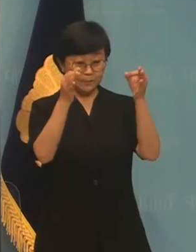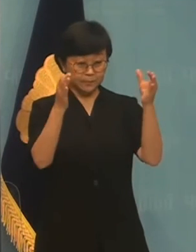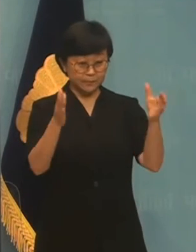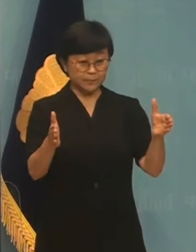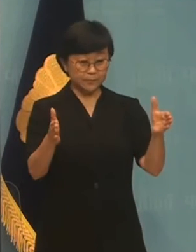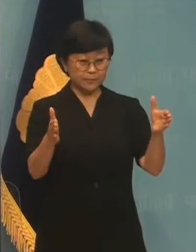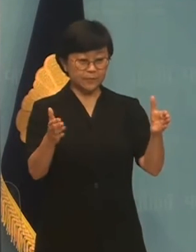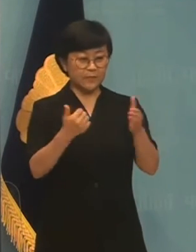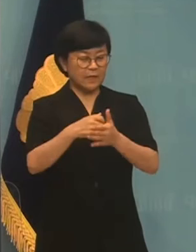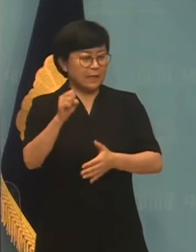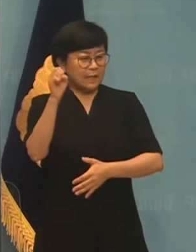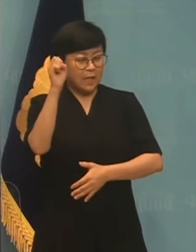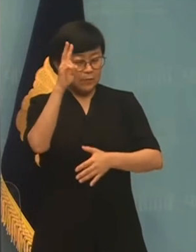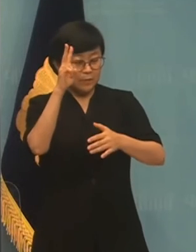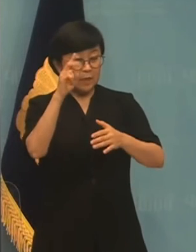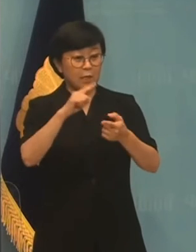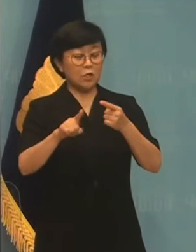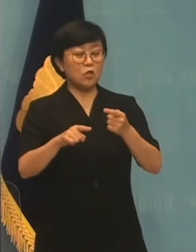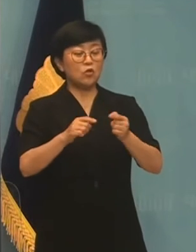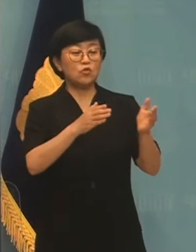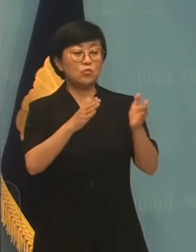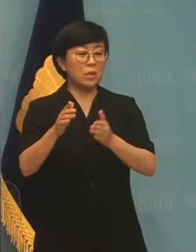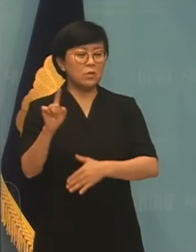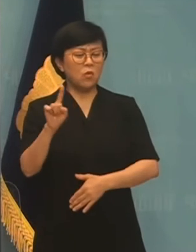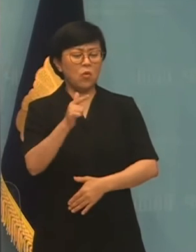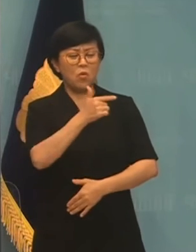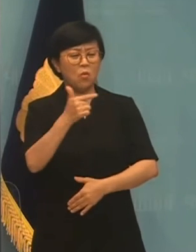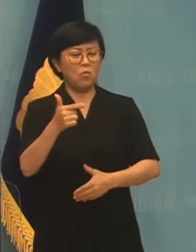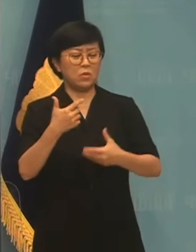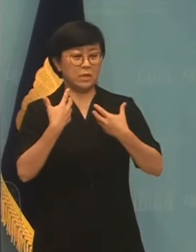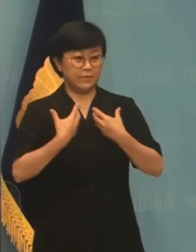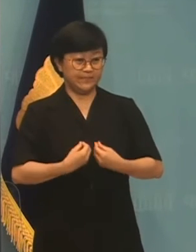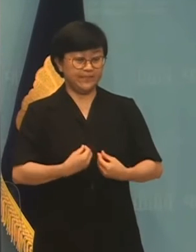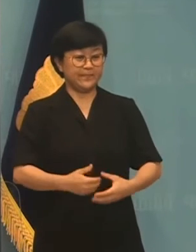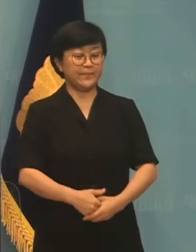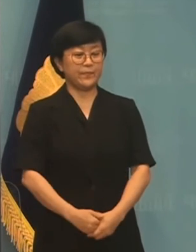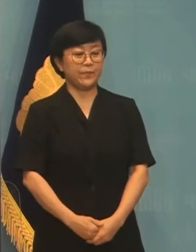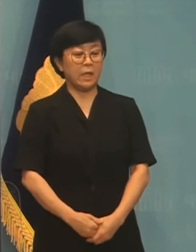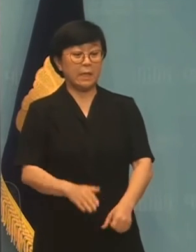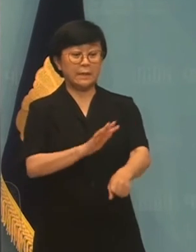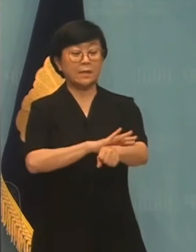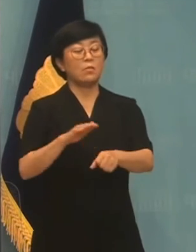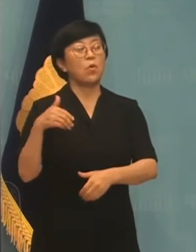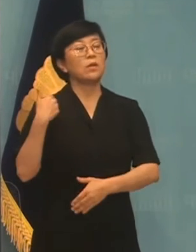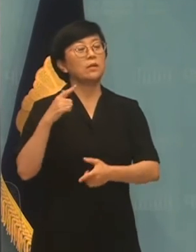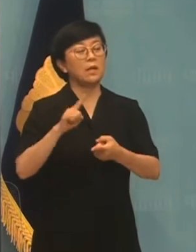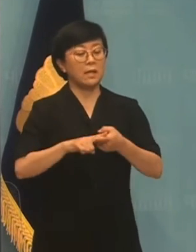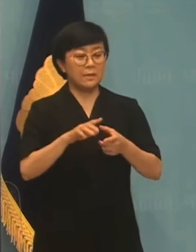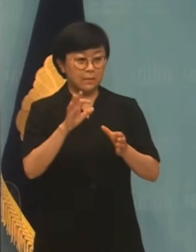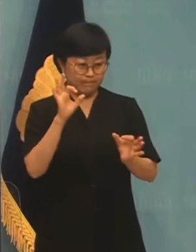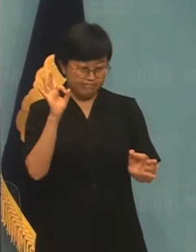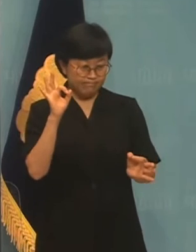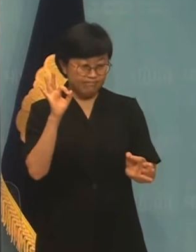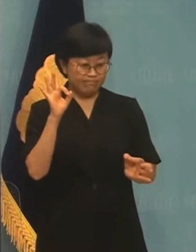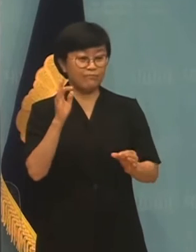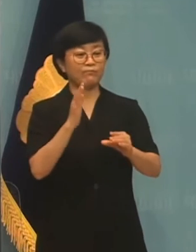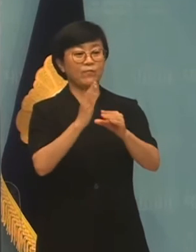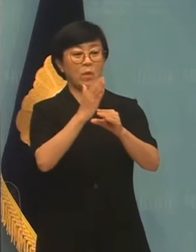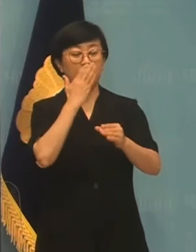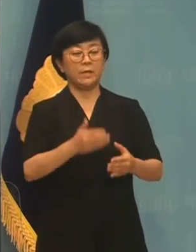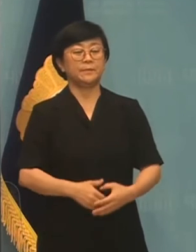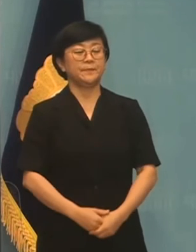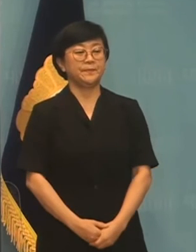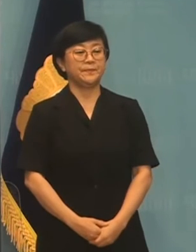그동안 벼락치기로 뭘 준비했는지 너무나도 실망스럽습니다. 잘 모를 때는 가만히 있으면 중간이라도